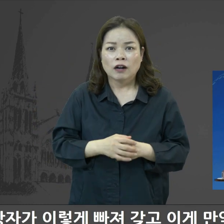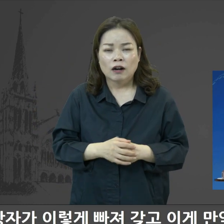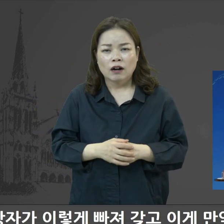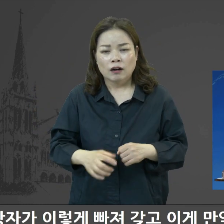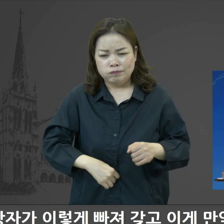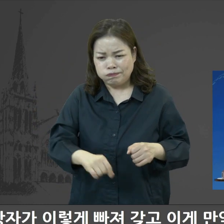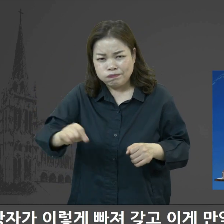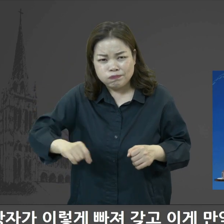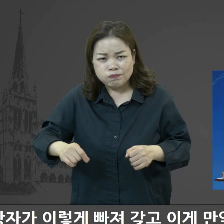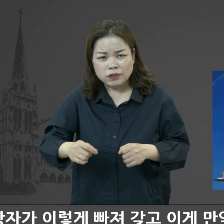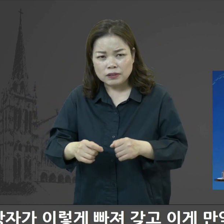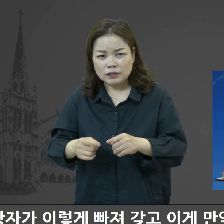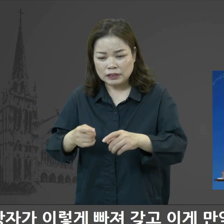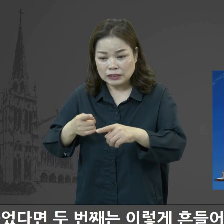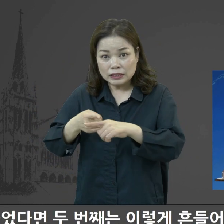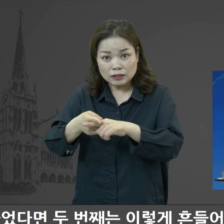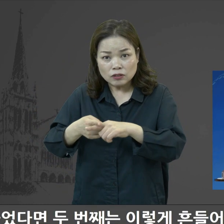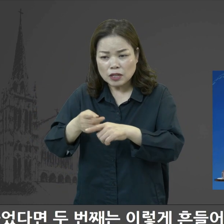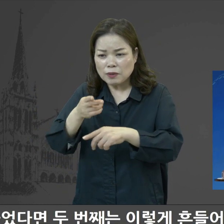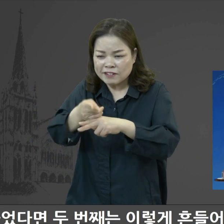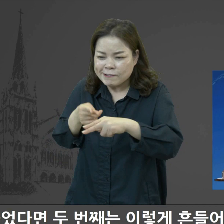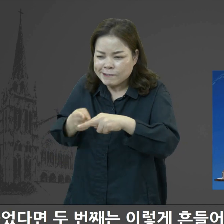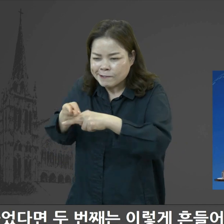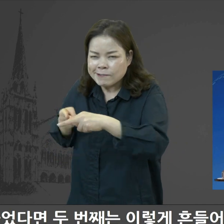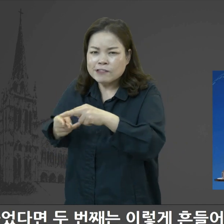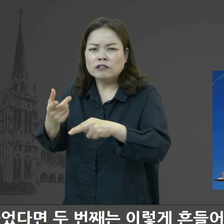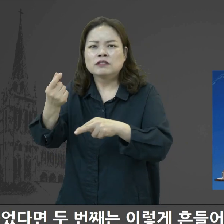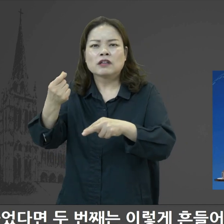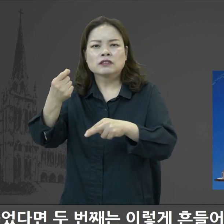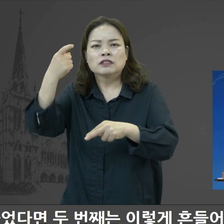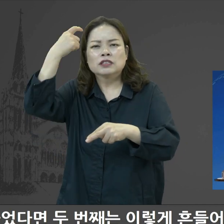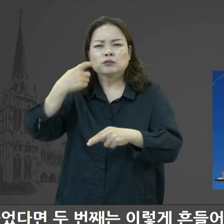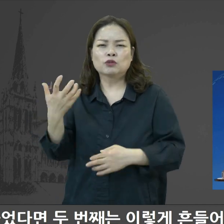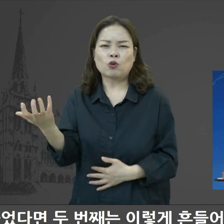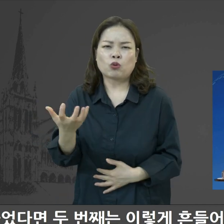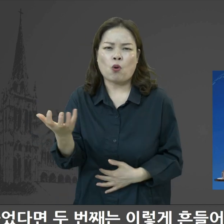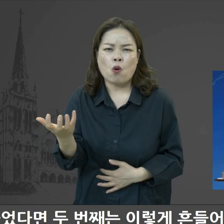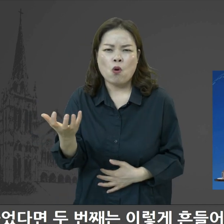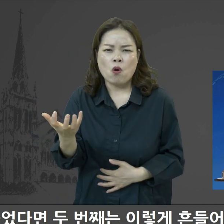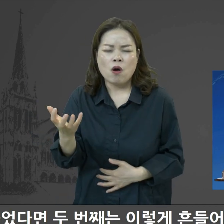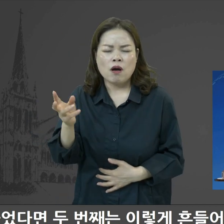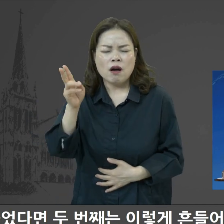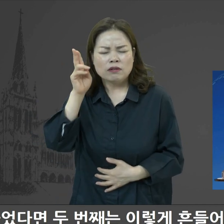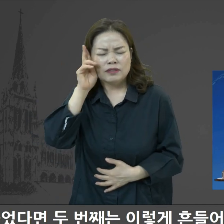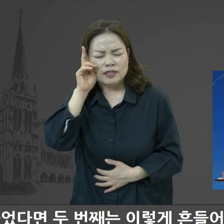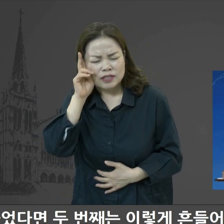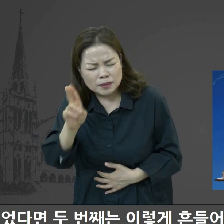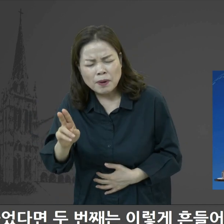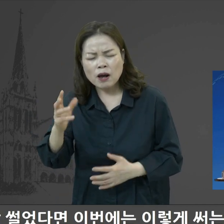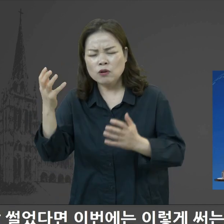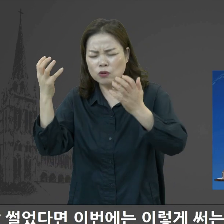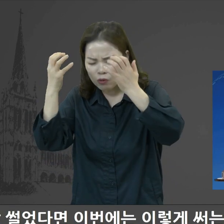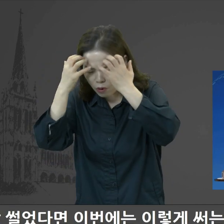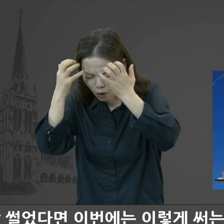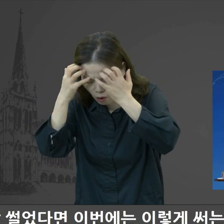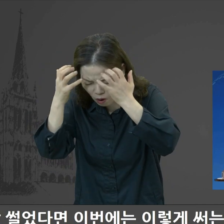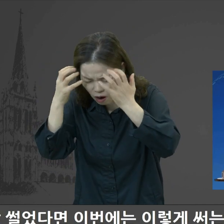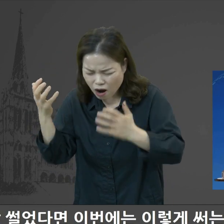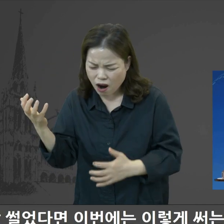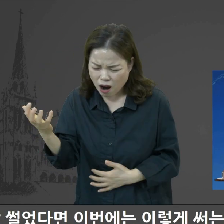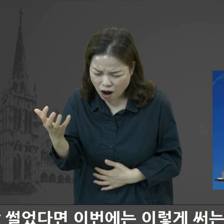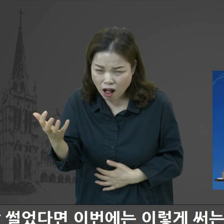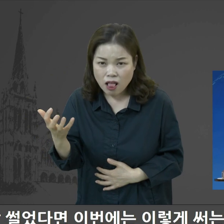그리고 처음에는 이렇게 쓱싹 쓸었다면 이번에는 이렇게 쓰는 것 같아요. 그러니까요 용서해주세요, 허리를 필 수가 없어요. 그냥